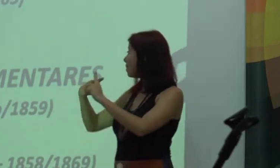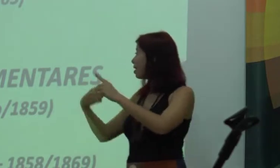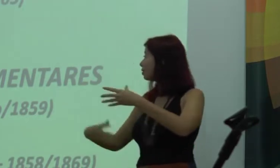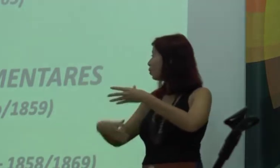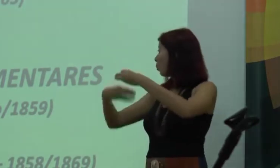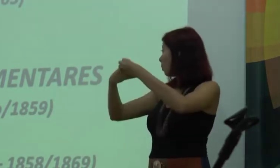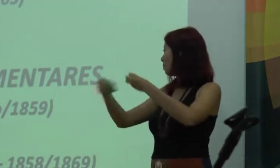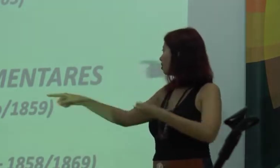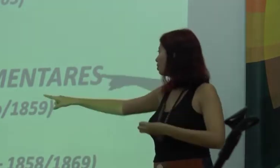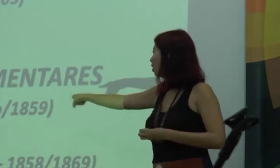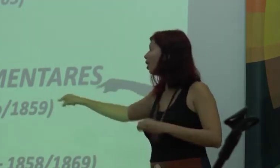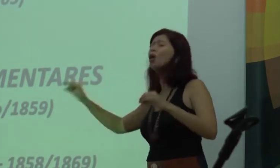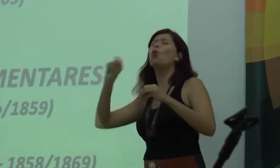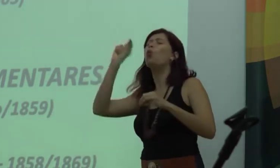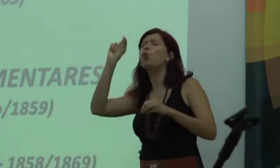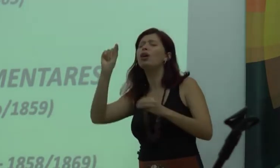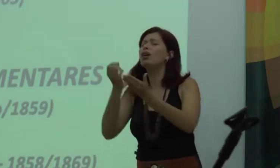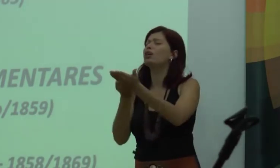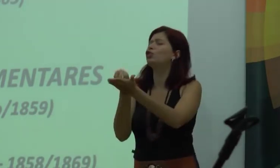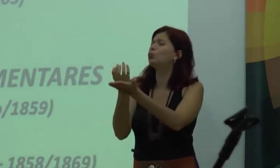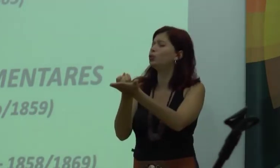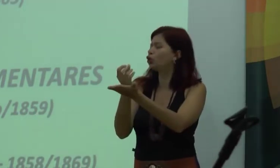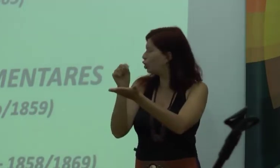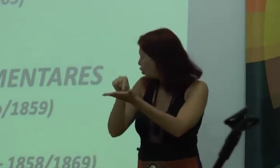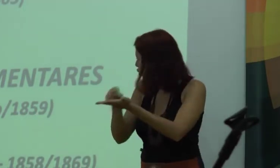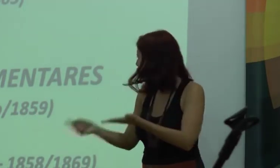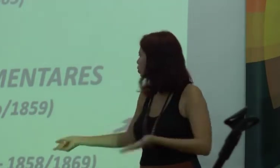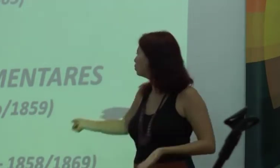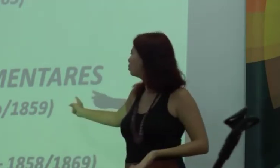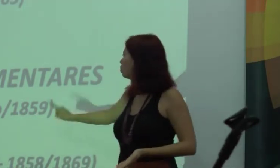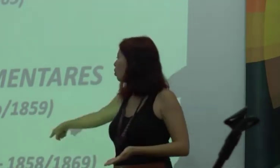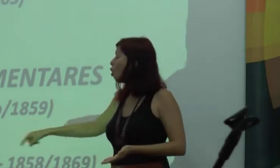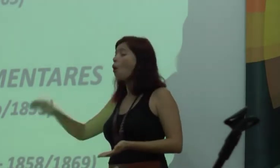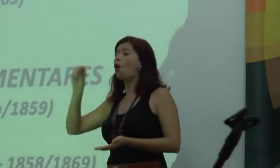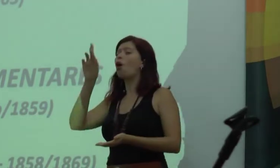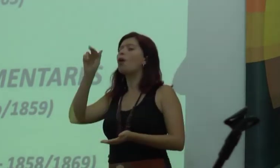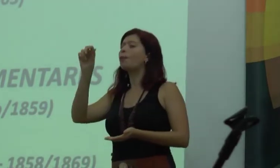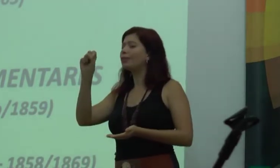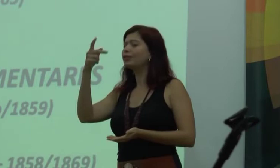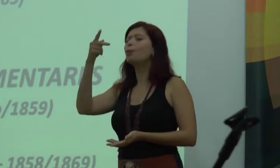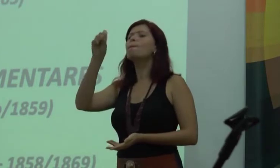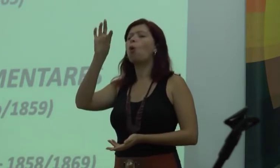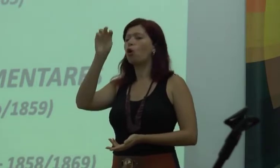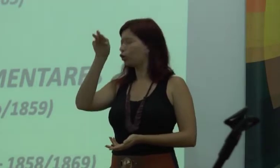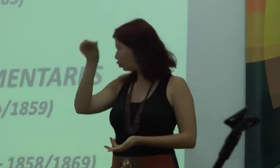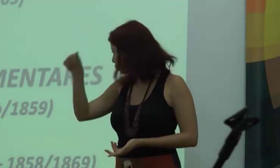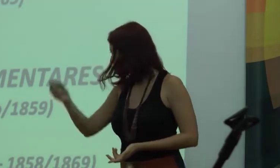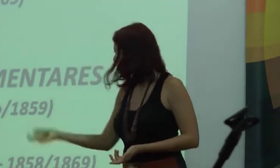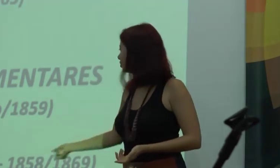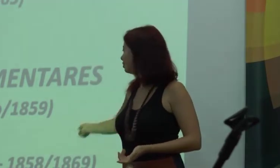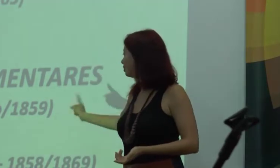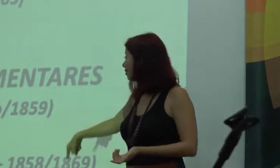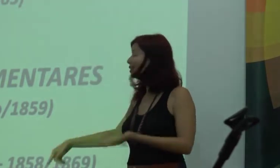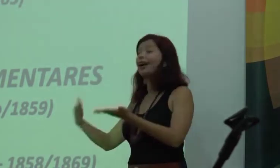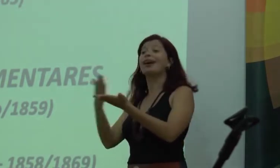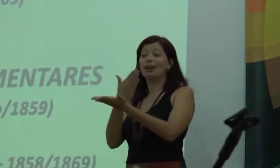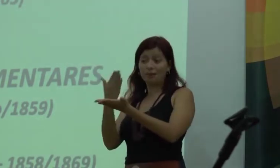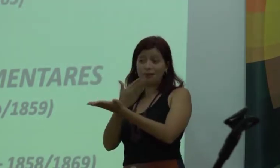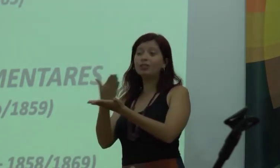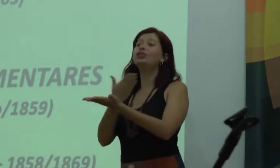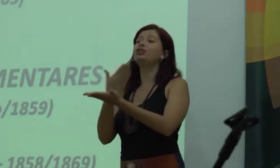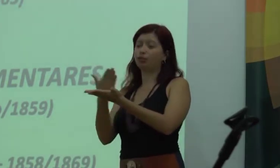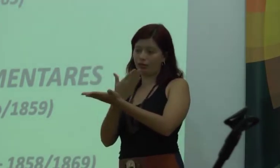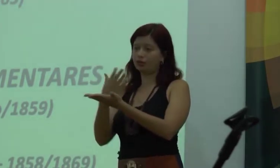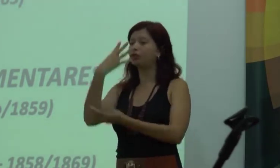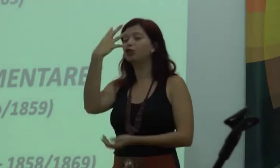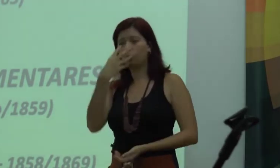né? E depois teve outras obras complementares da doutrina espírita, o que é o Espiritismo, obras